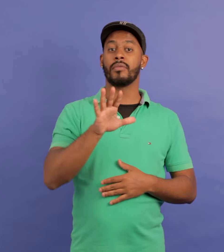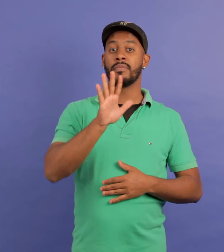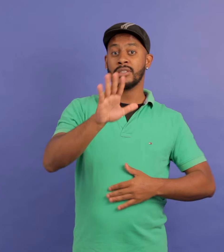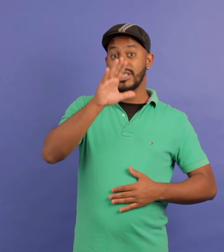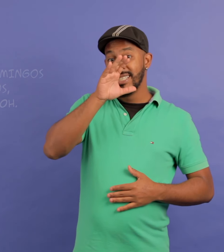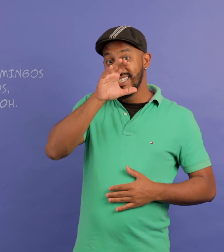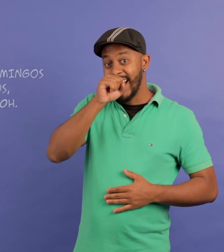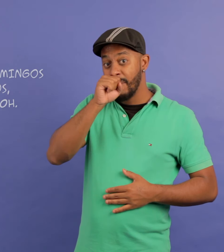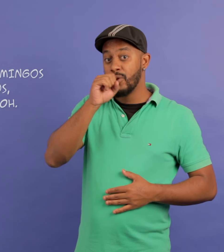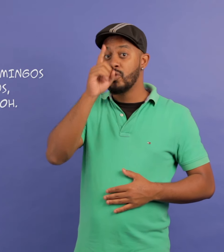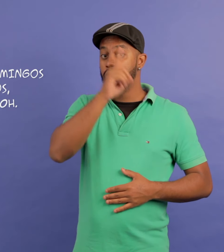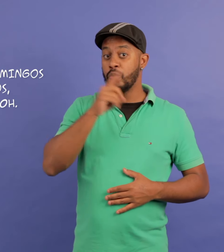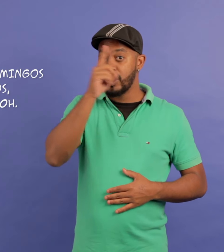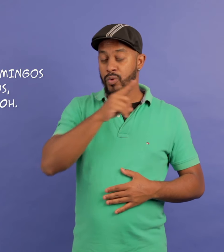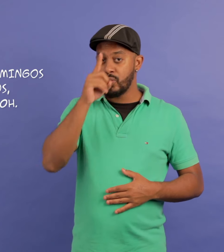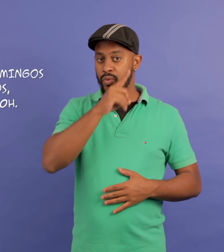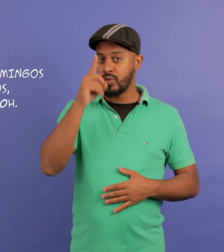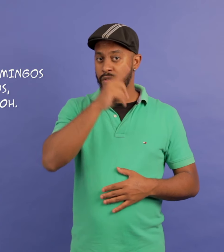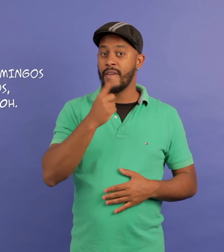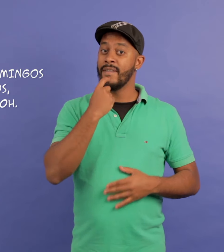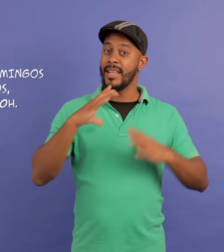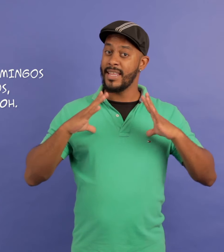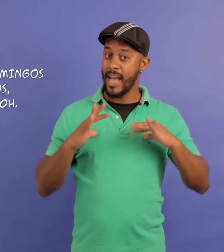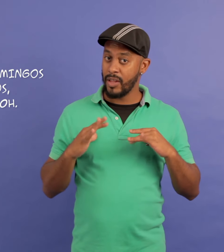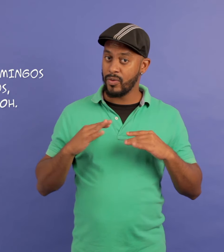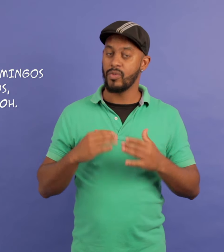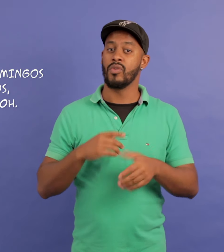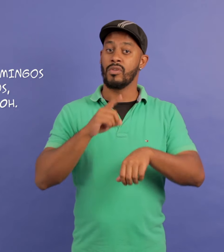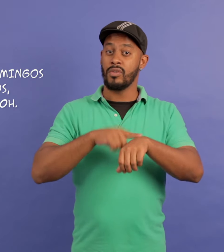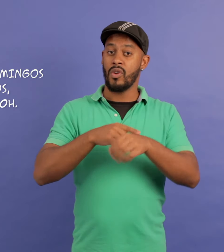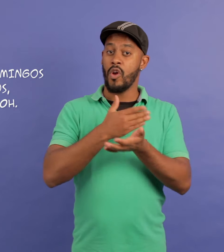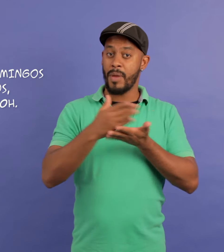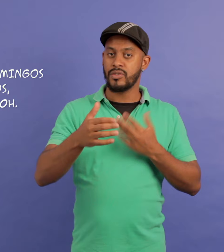Aos sábados, domingos e feriados, das onze às vinte horas.